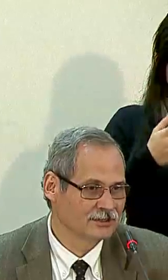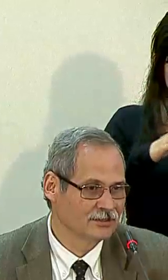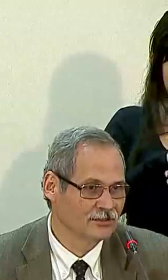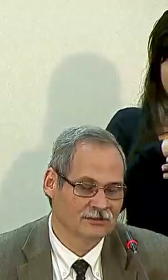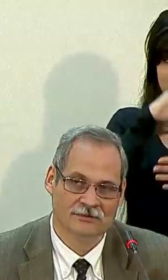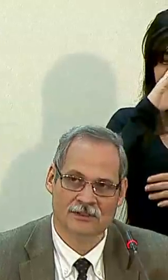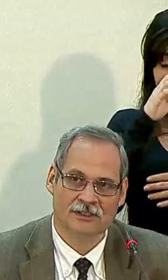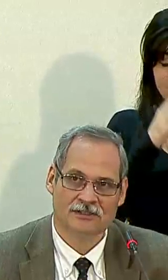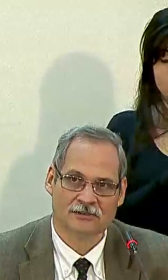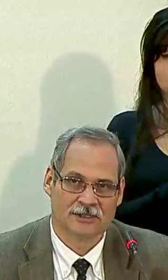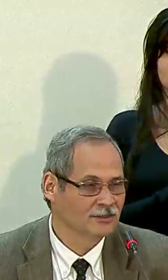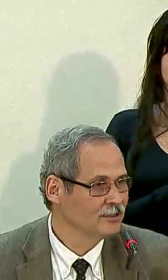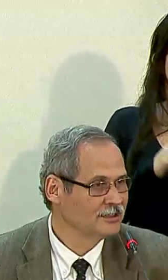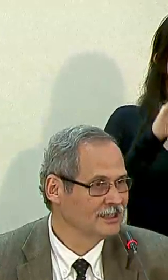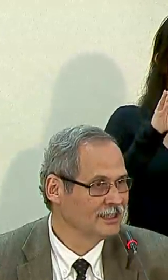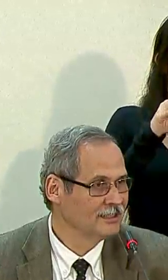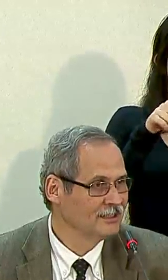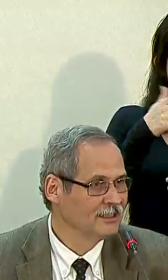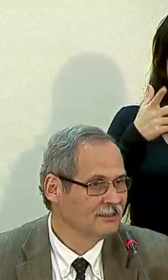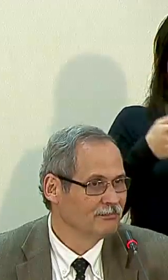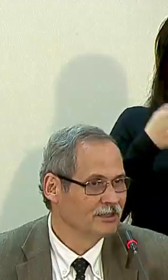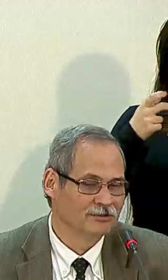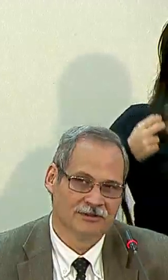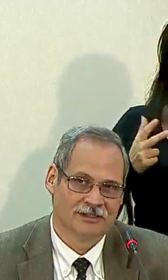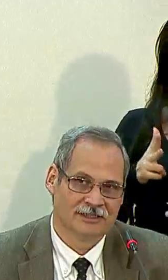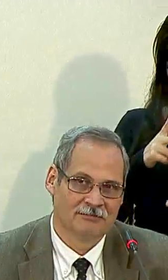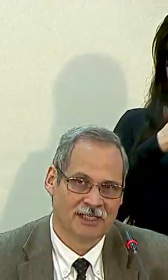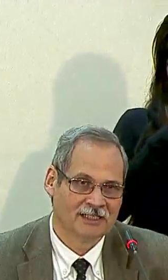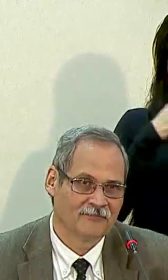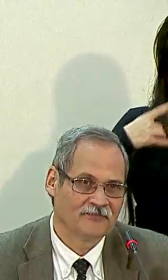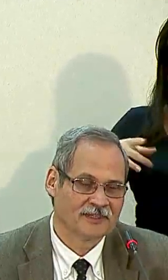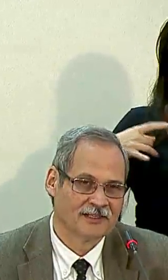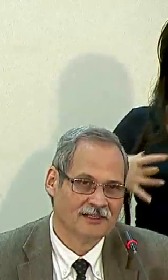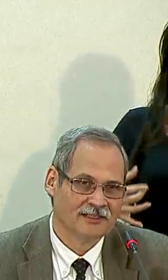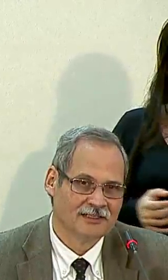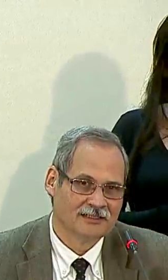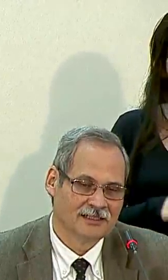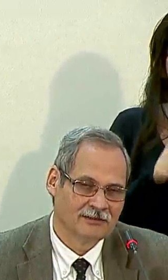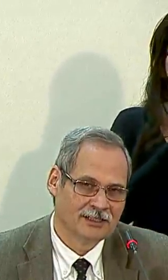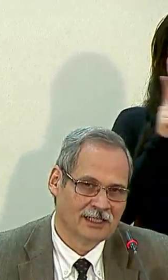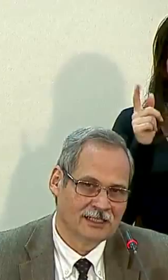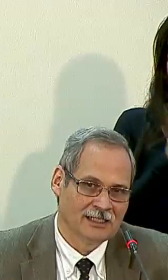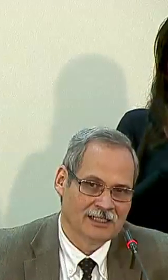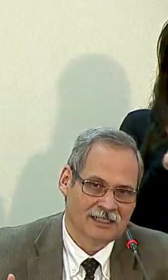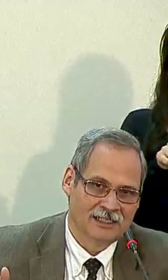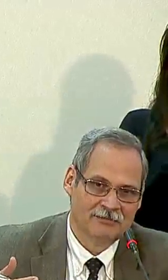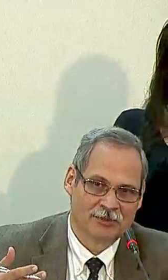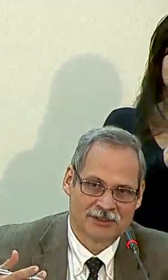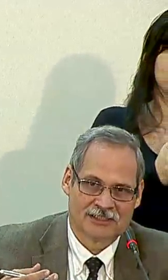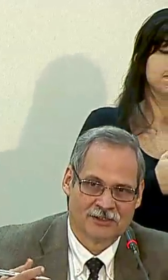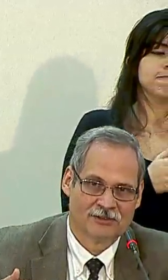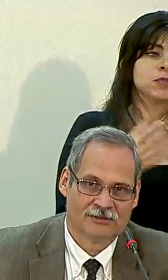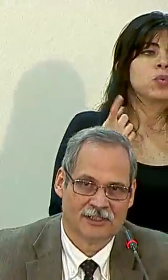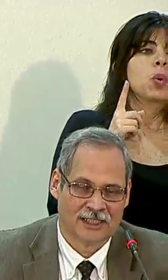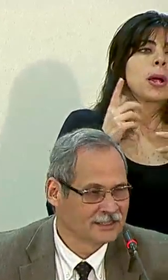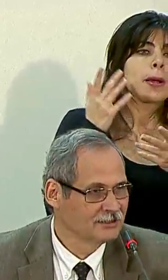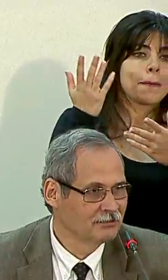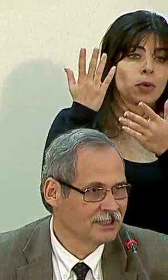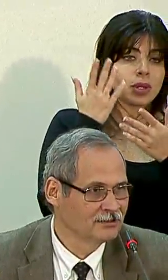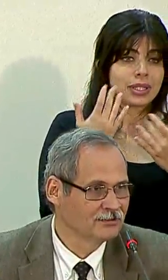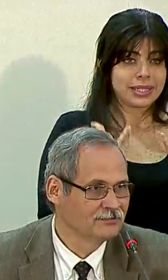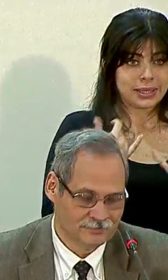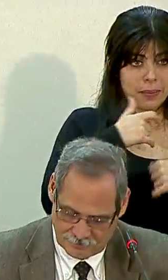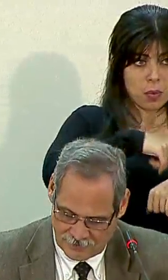cerdo, sobre todo de Chile, pero también, a ver, la importación en